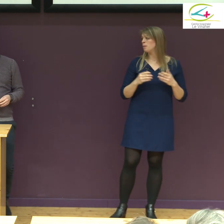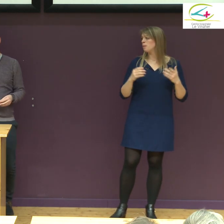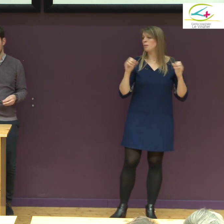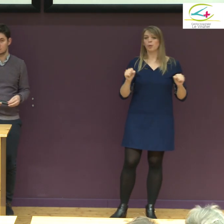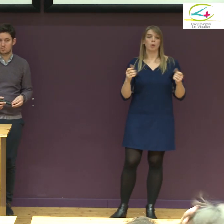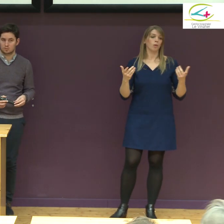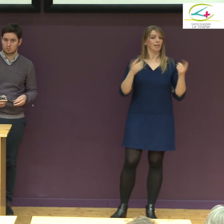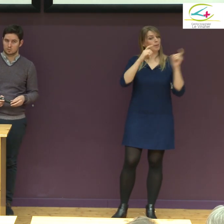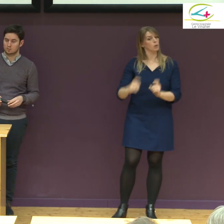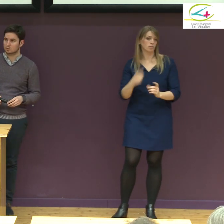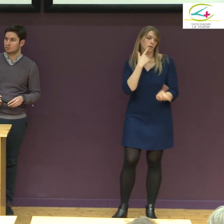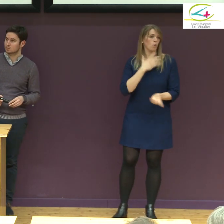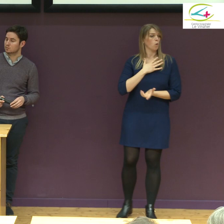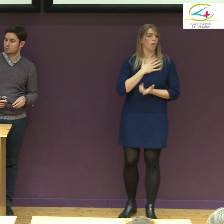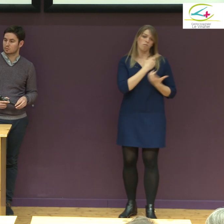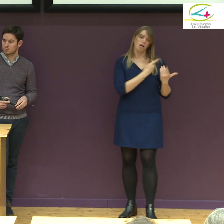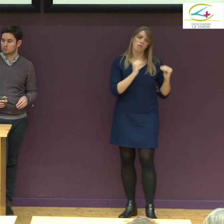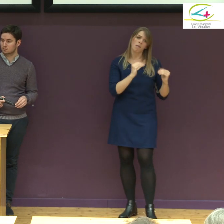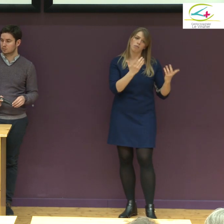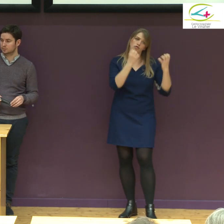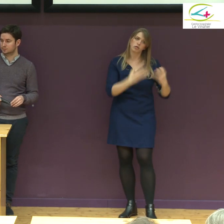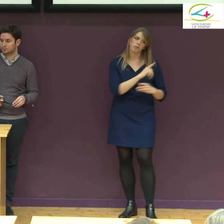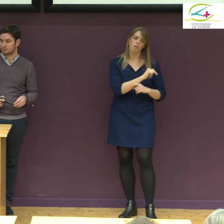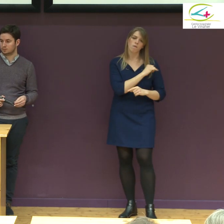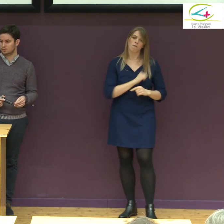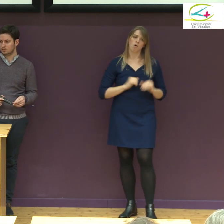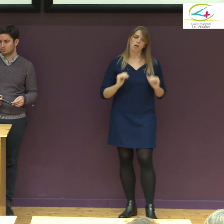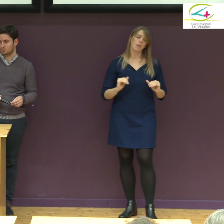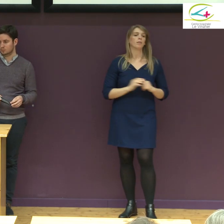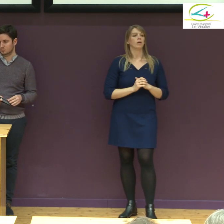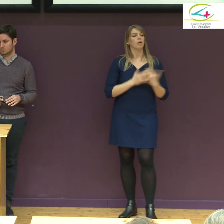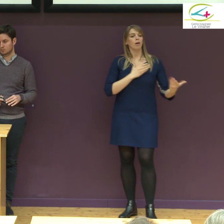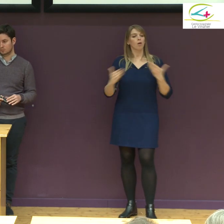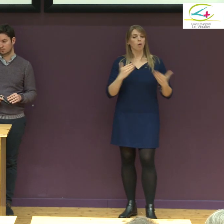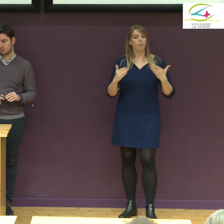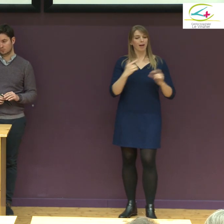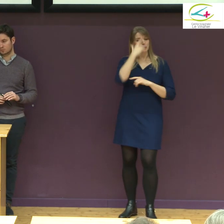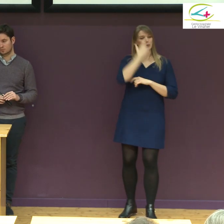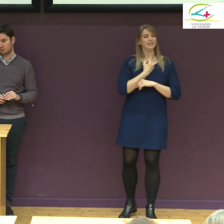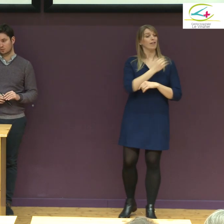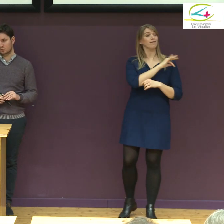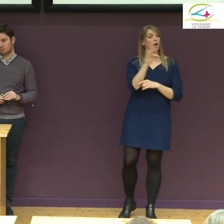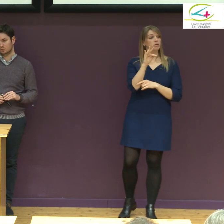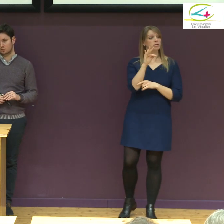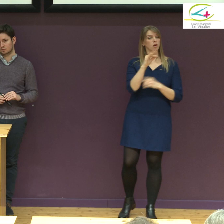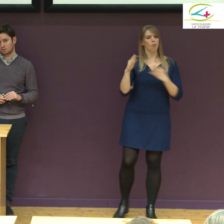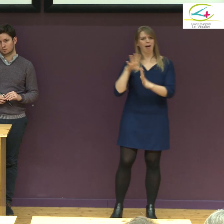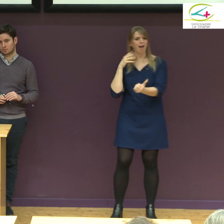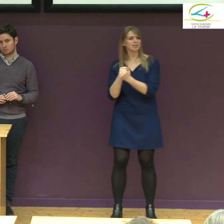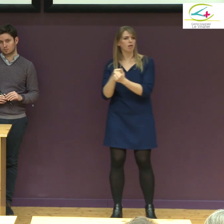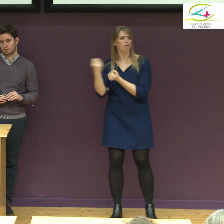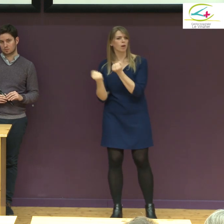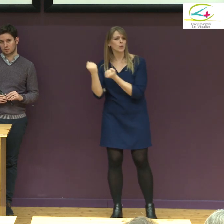content, bah, qui reste quand même important. Et pour vous donner une autre proportion, c'est trois fois plus de morts par suicide en France que d'accidents de la